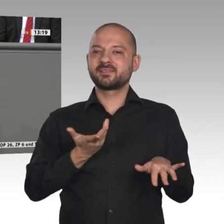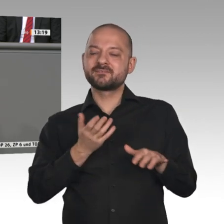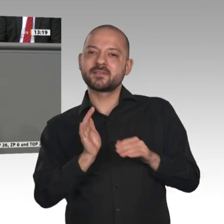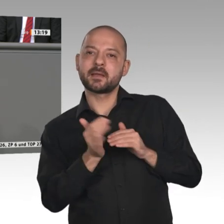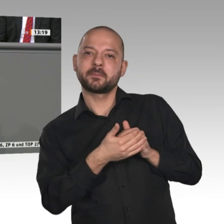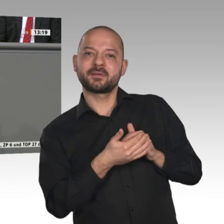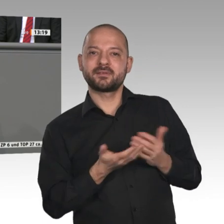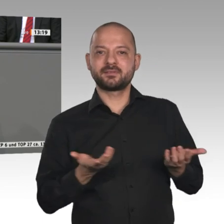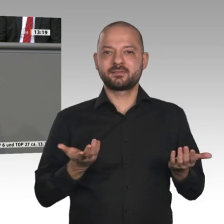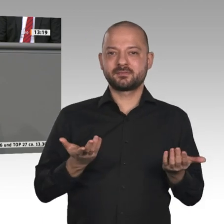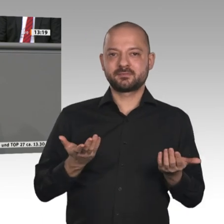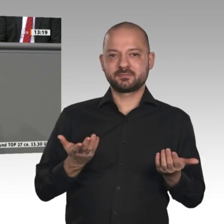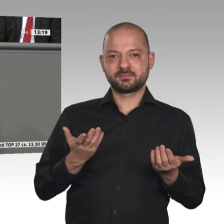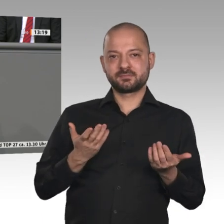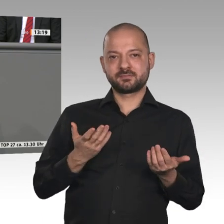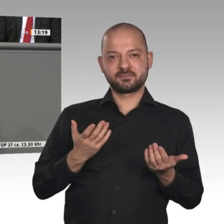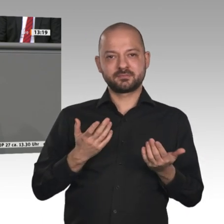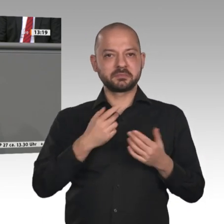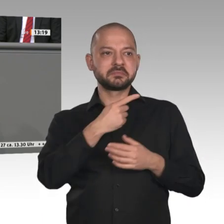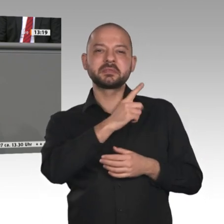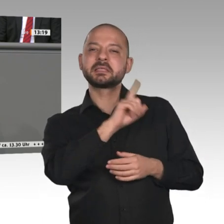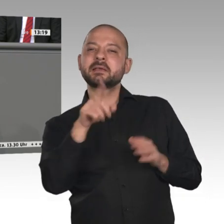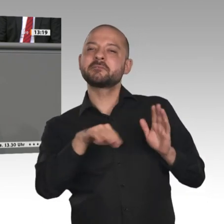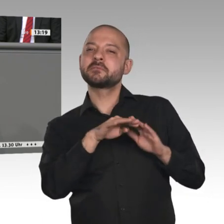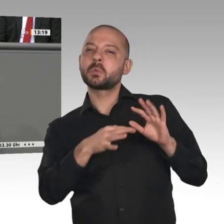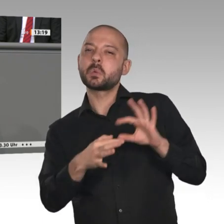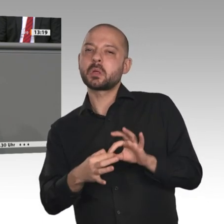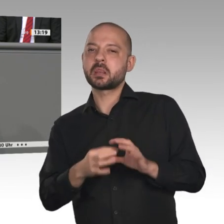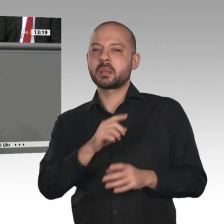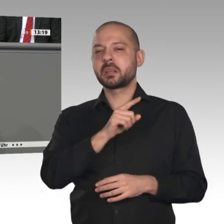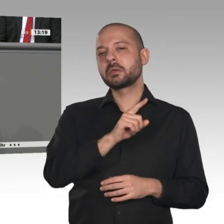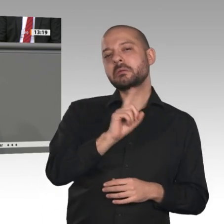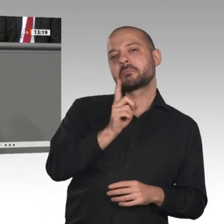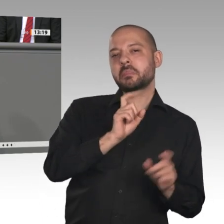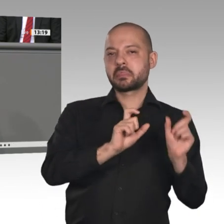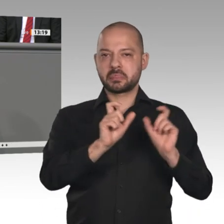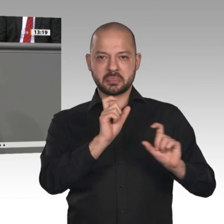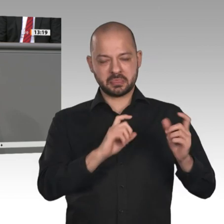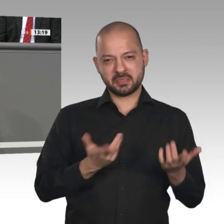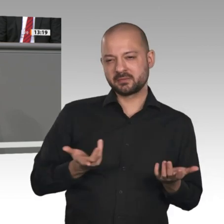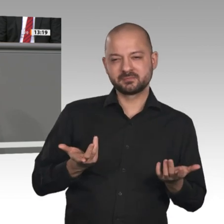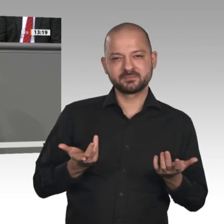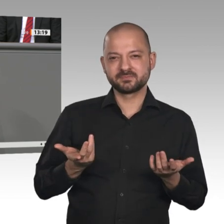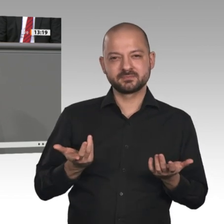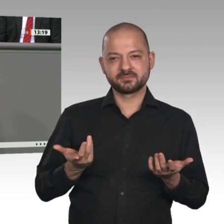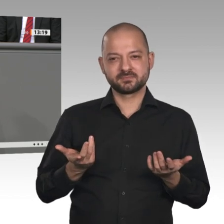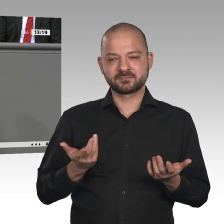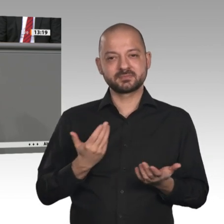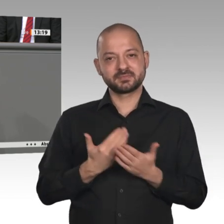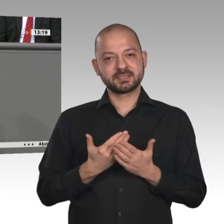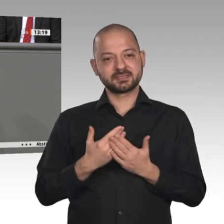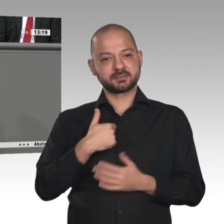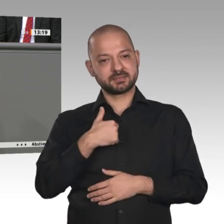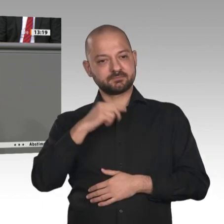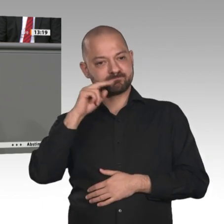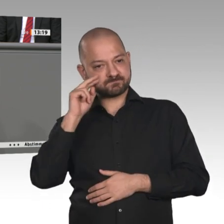dazugehören wollten. Ich finde, Johannes Rau hat recht gehabt, der vor 20 Jahren gesagt hat, es kommt nicht auf die Herkunft des Einzelnen an, sondern